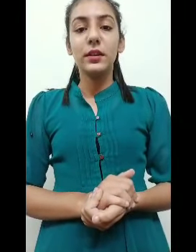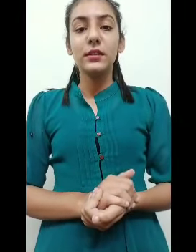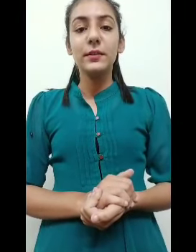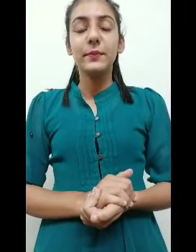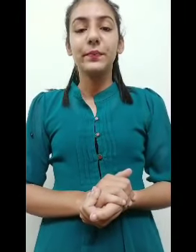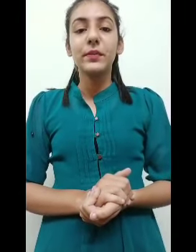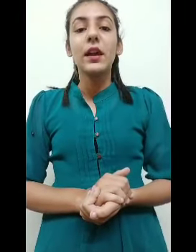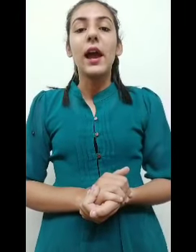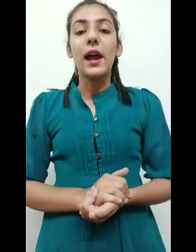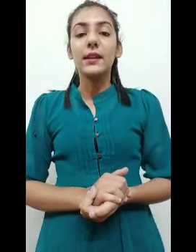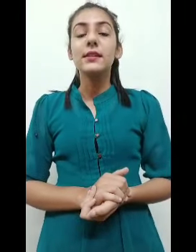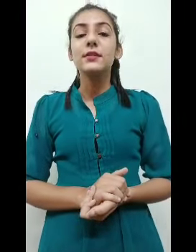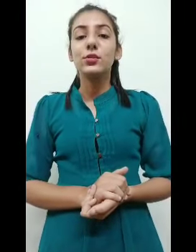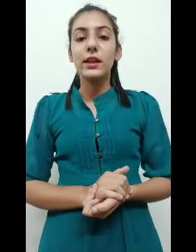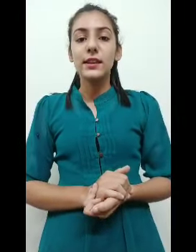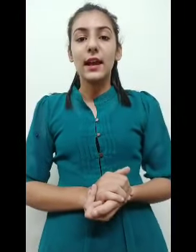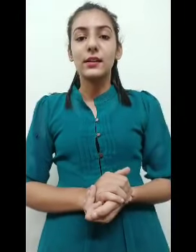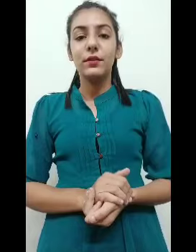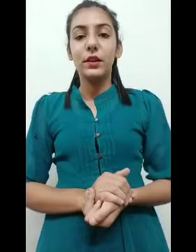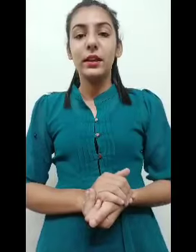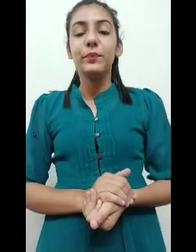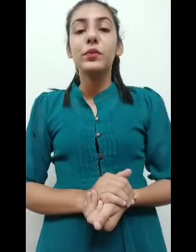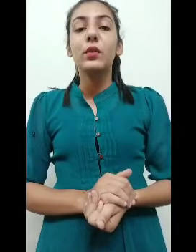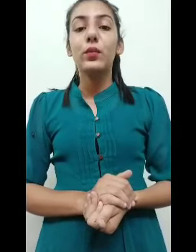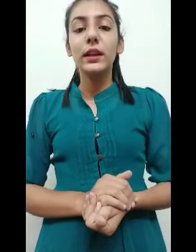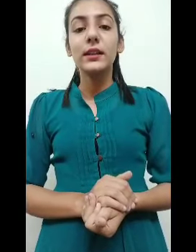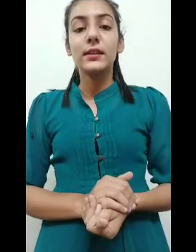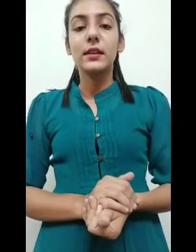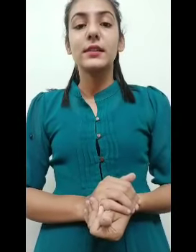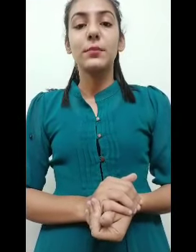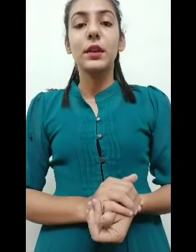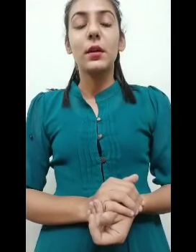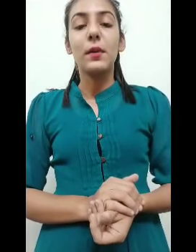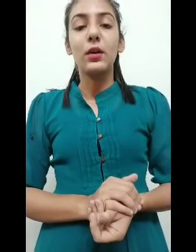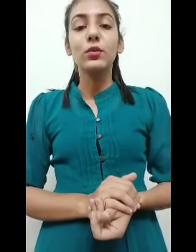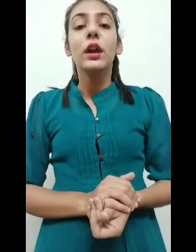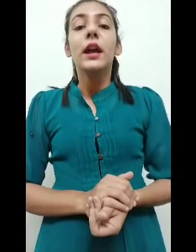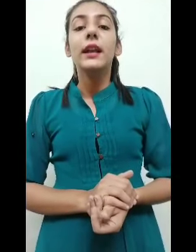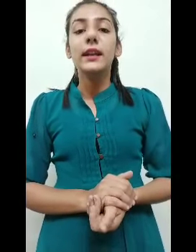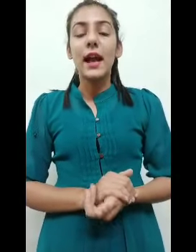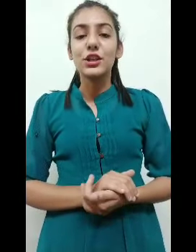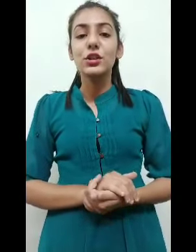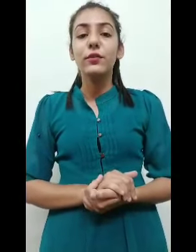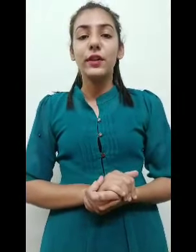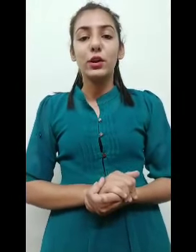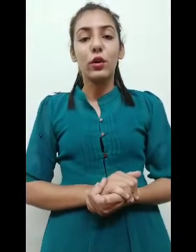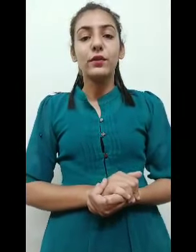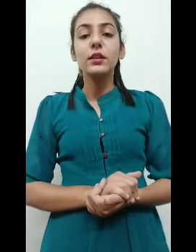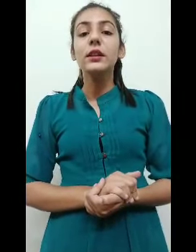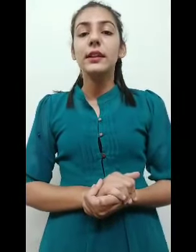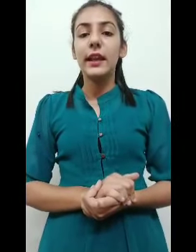पीरियड एंड इन टुडेज एक्टिविटी वील डिस्कस समथिंग अबाउट इंटरनेशनल वीक ऑफ द